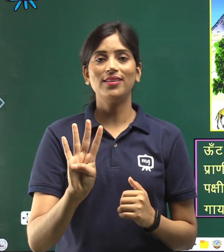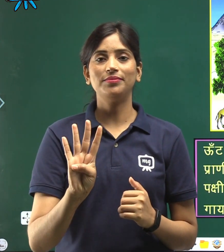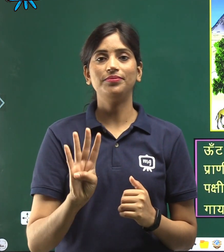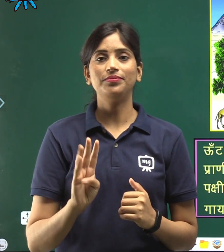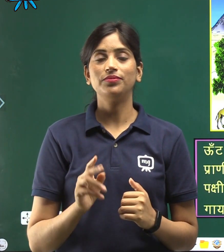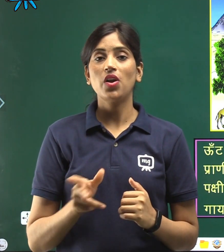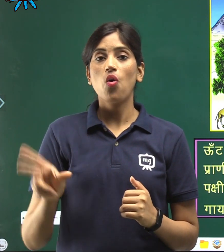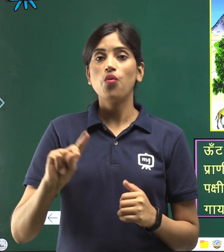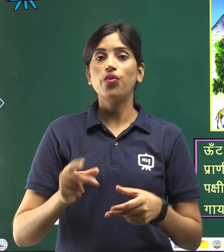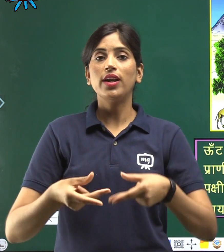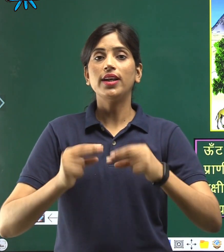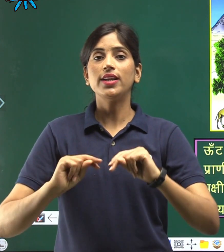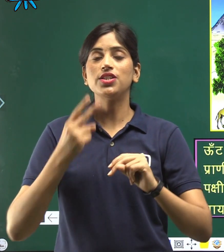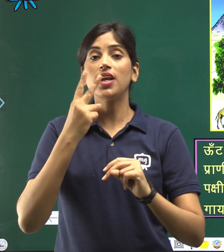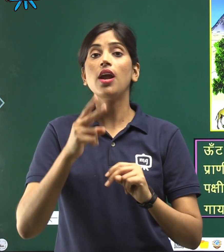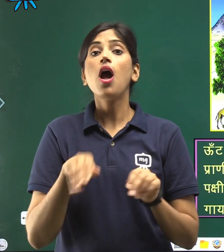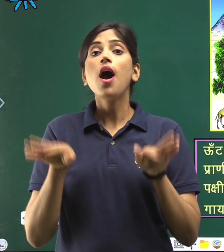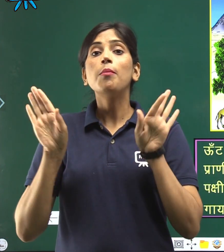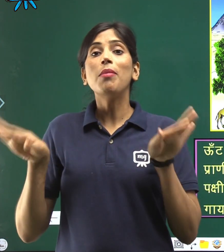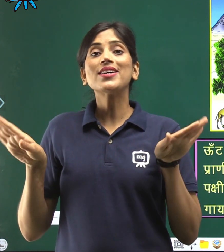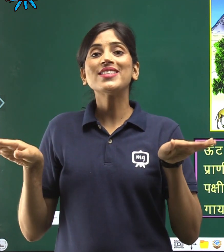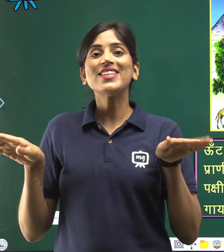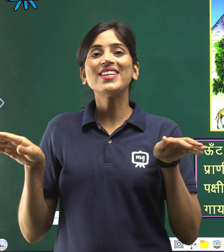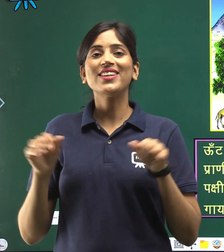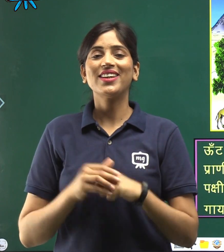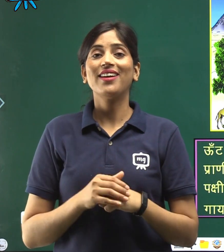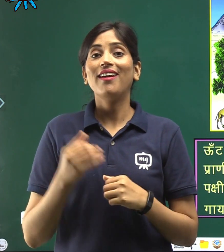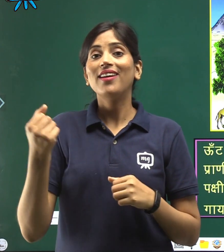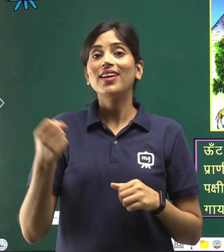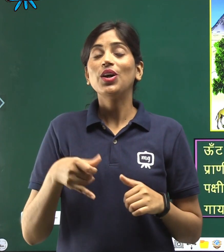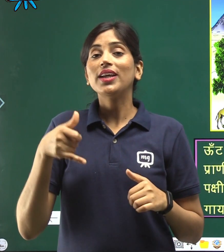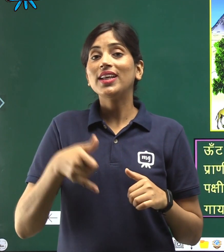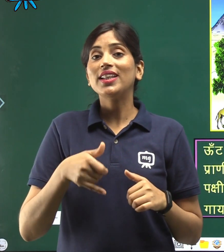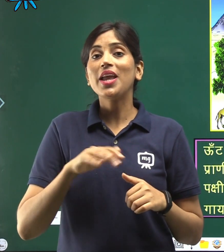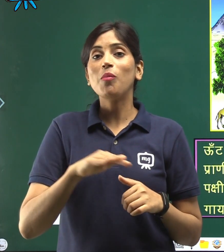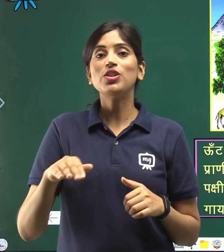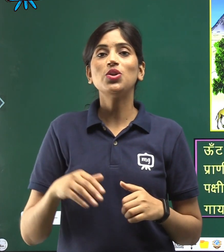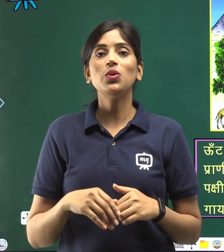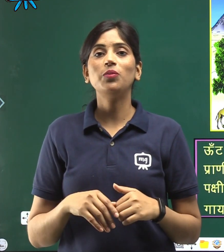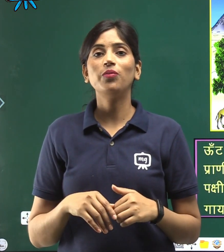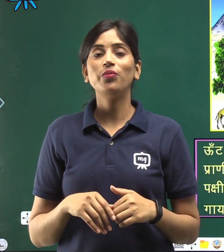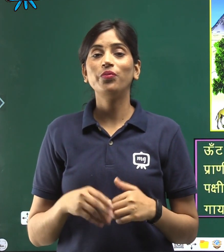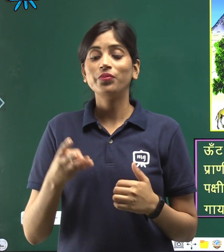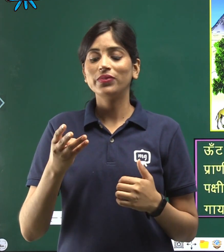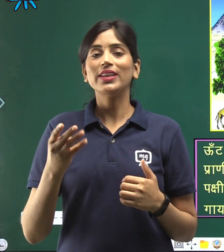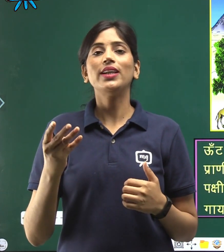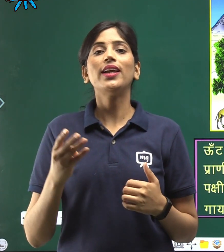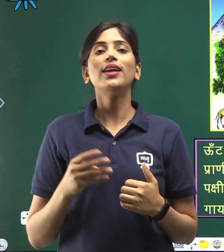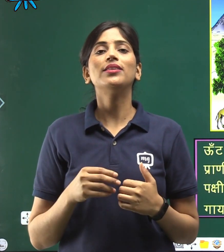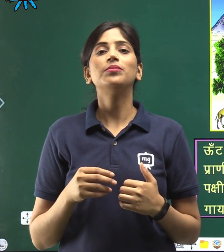4। फिर नीचे पक्षी कितने हैं बच्चों? गिने,